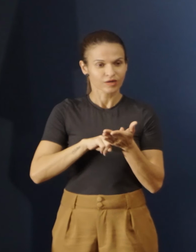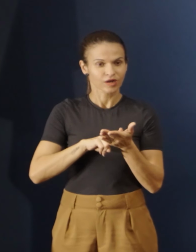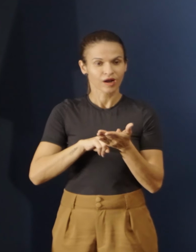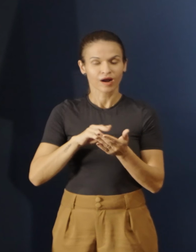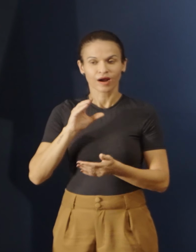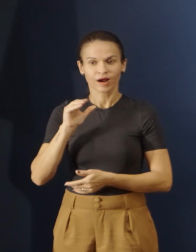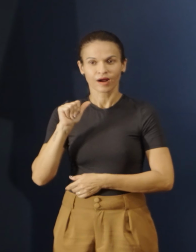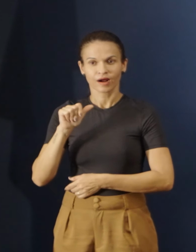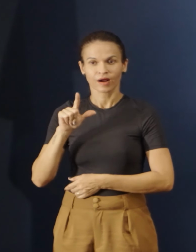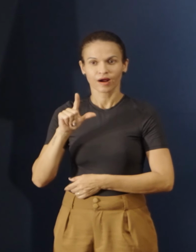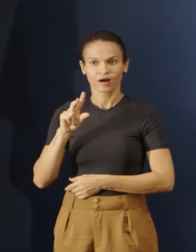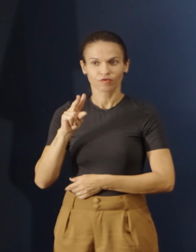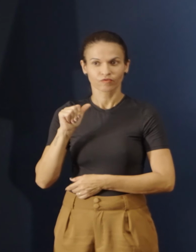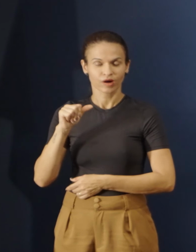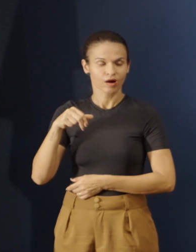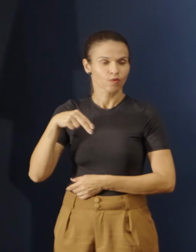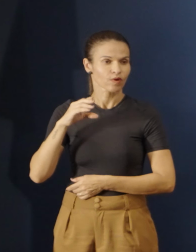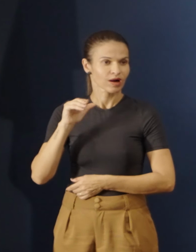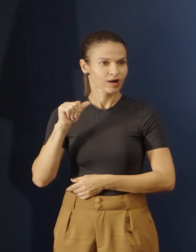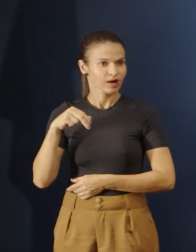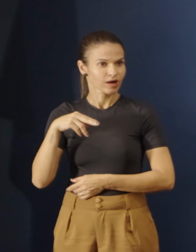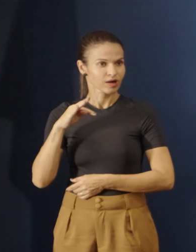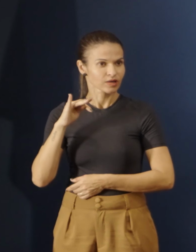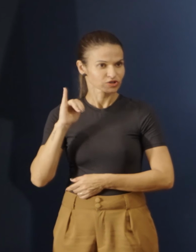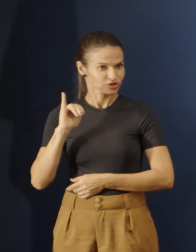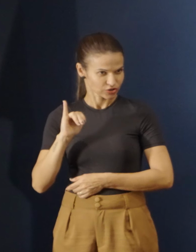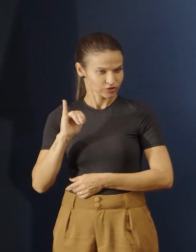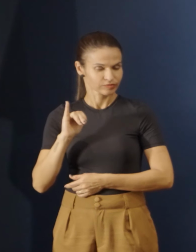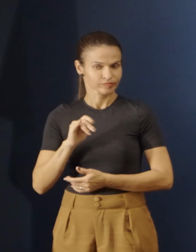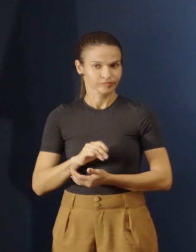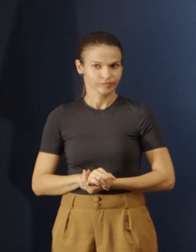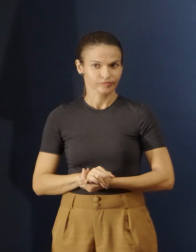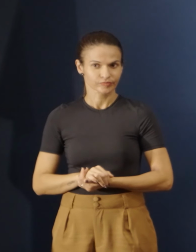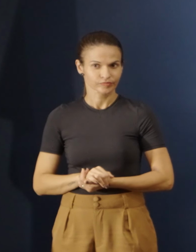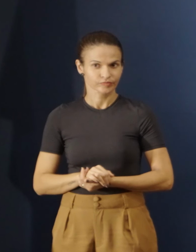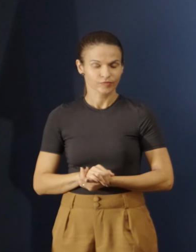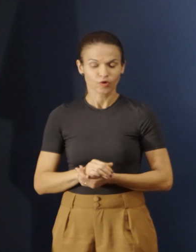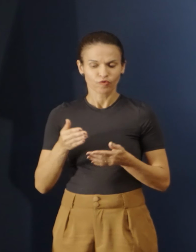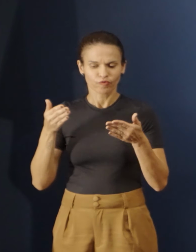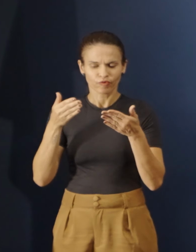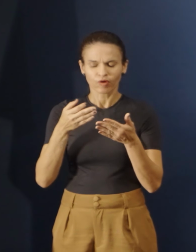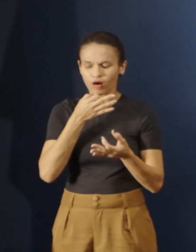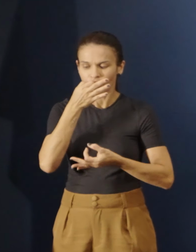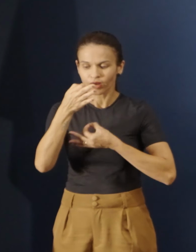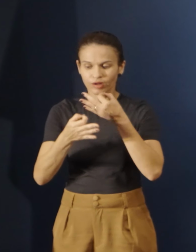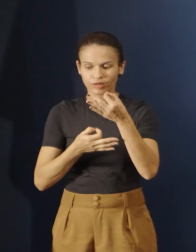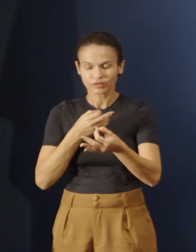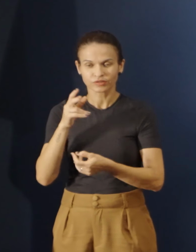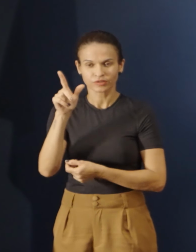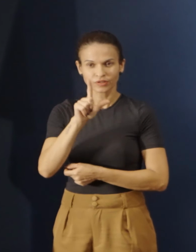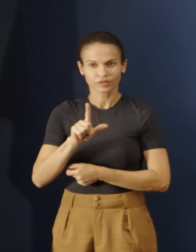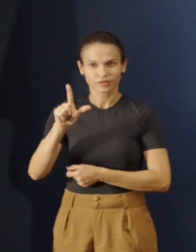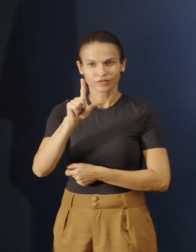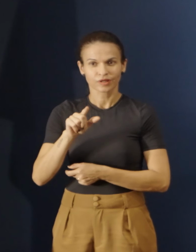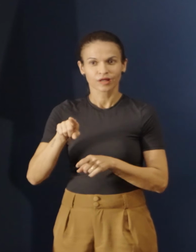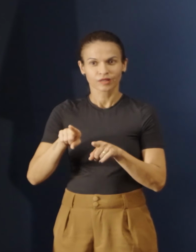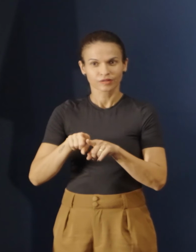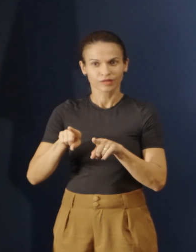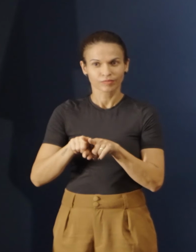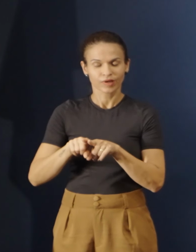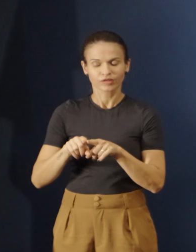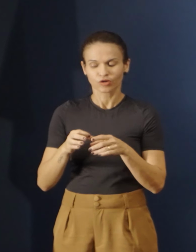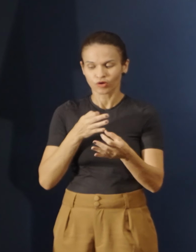Cavalcante com o Alceu foi muito interessante, como uma correspondência sobre pintura, né? Sobre o Alceu como crítico literário, se adentra como crítico de